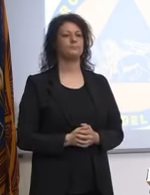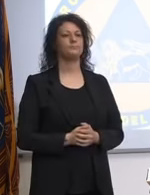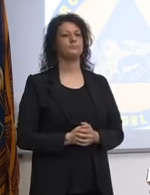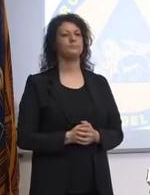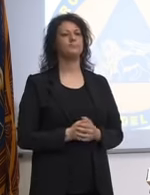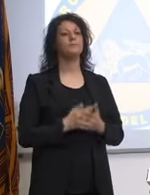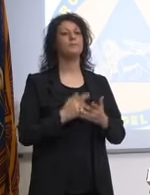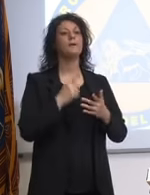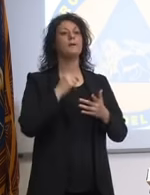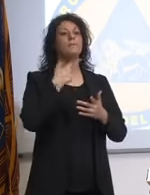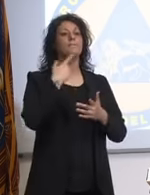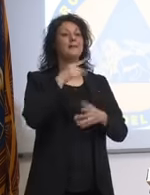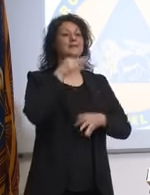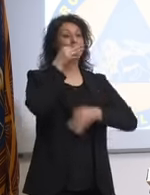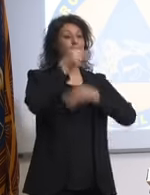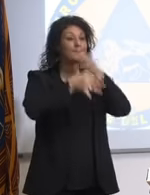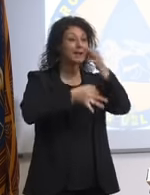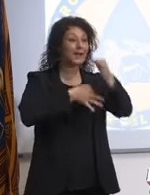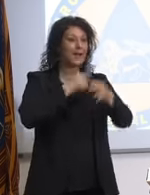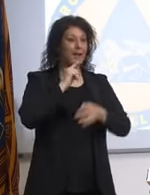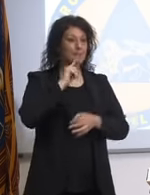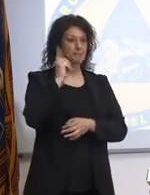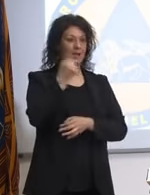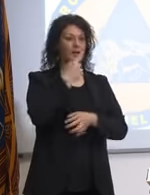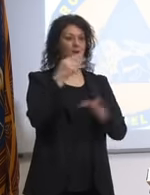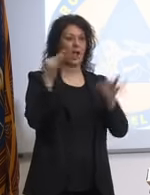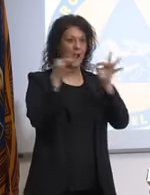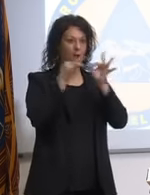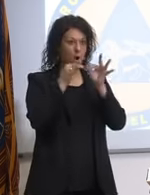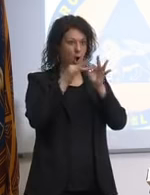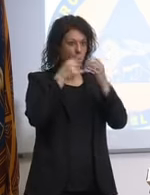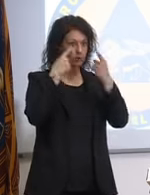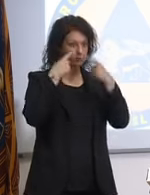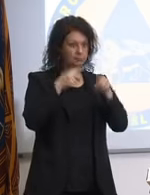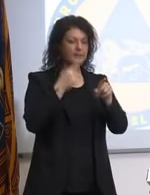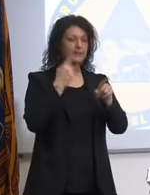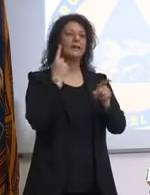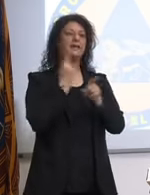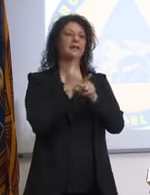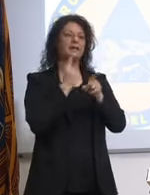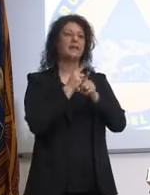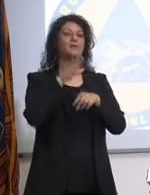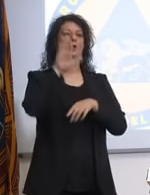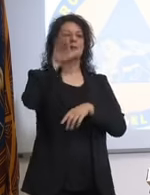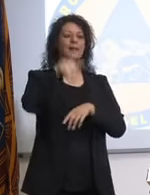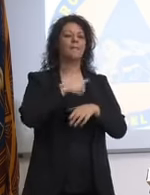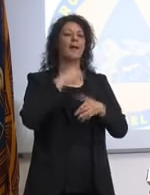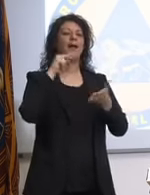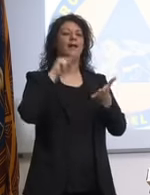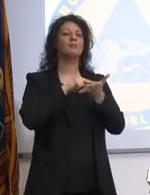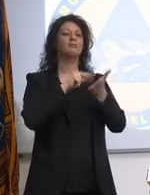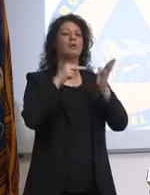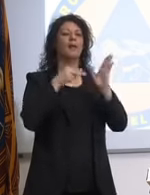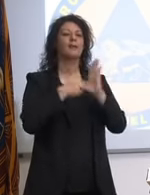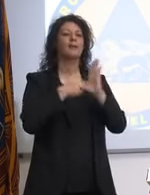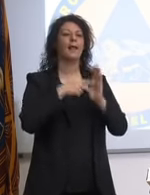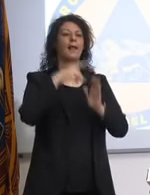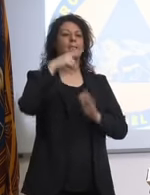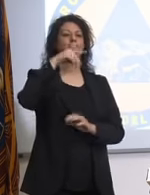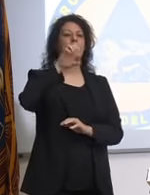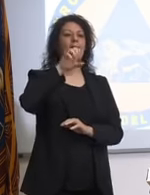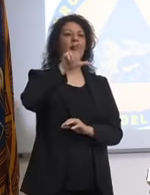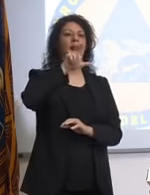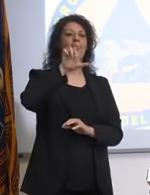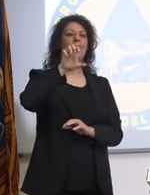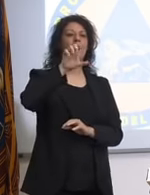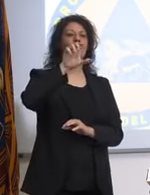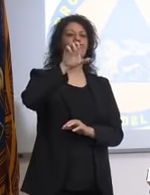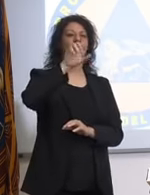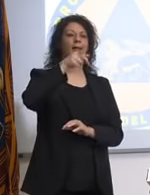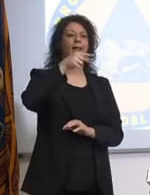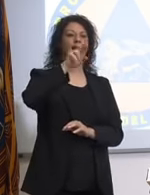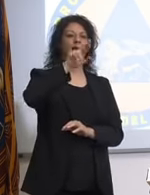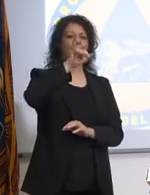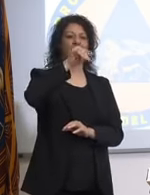dell'accordo che hanno fatto, devo farvi parlare con l'ingegner Pellegrini che ha stilato questo, quindi ben volentieri, se